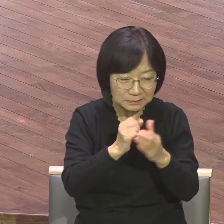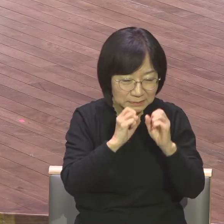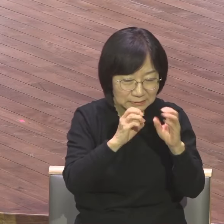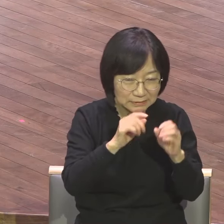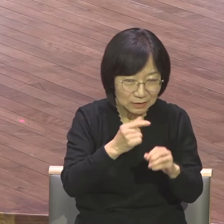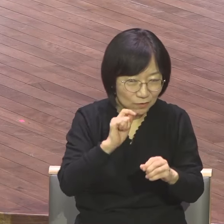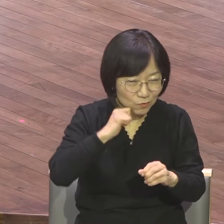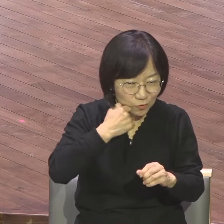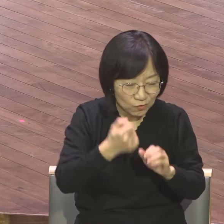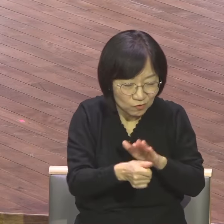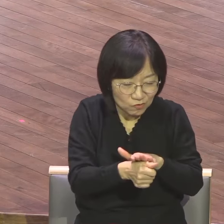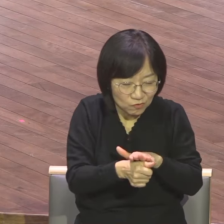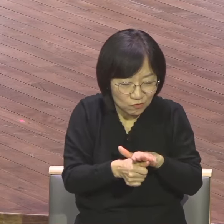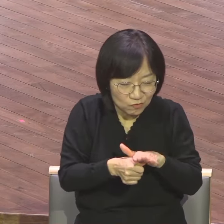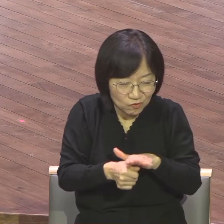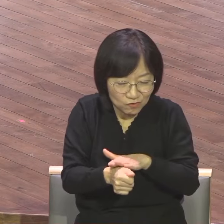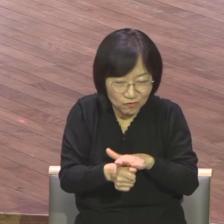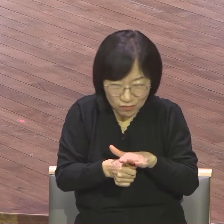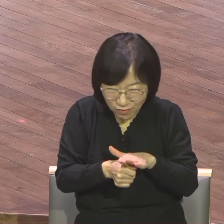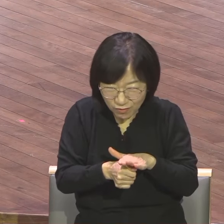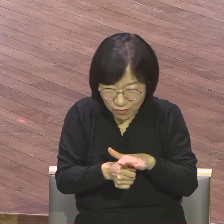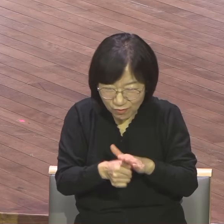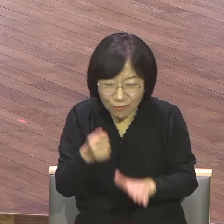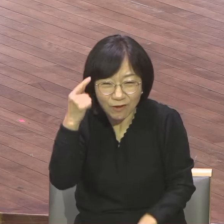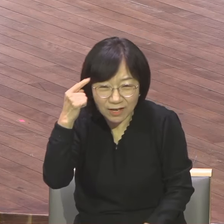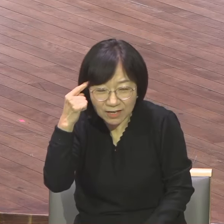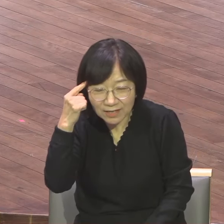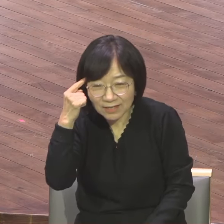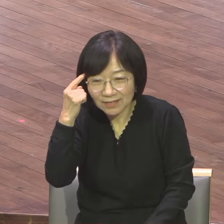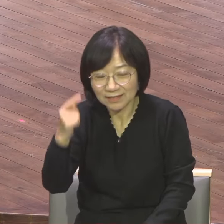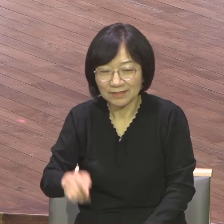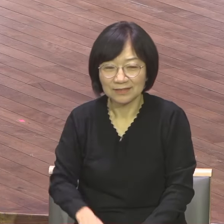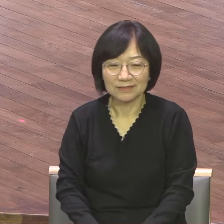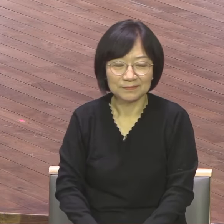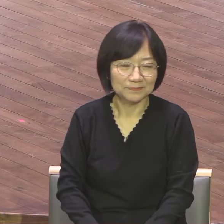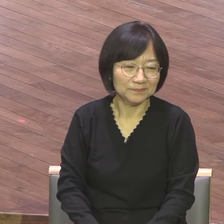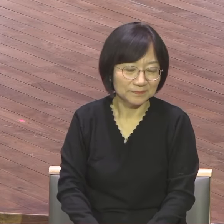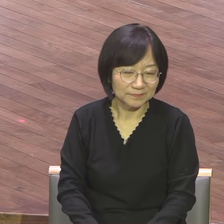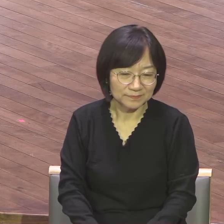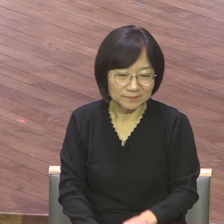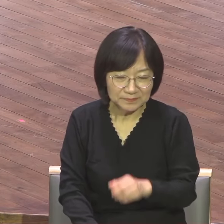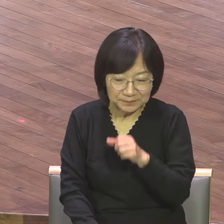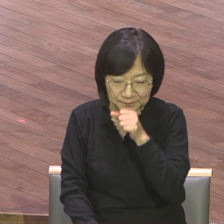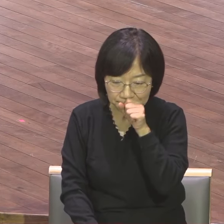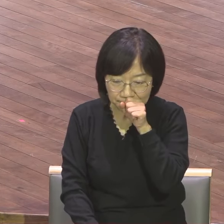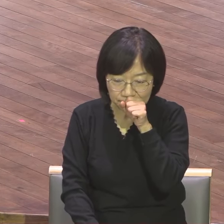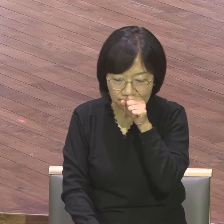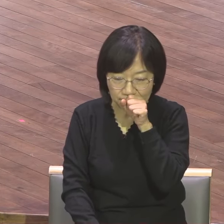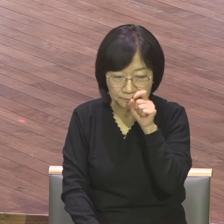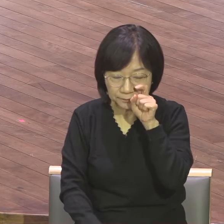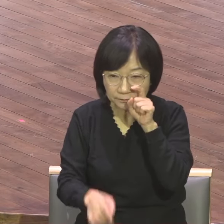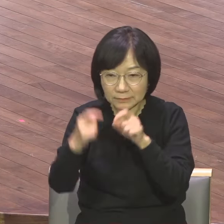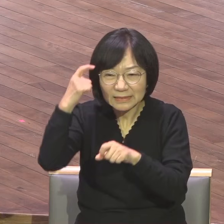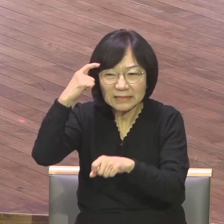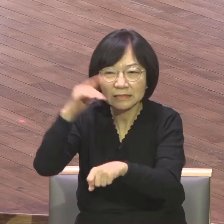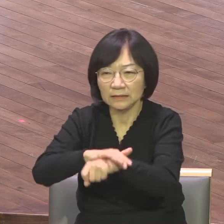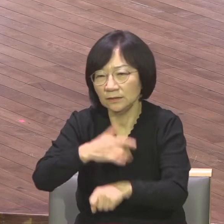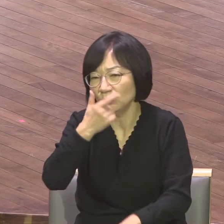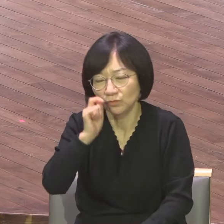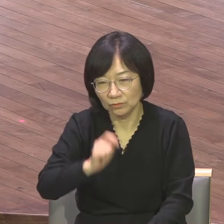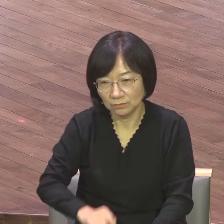사실적인 증거를 못 보여줍니다. 그 가장 큰 이유가 뭐냐? 가장 큰 이유가 지혜가